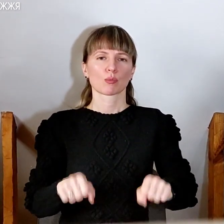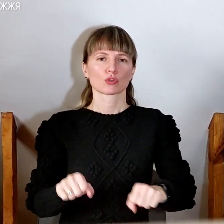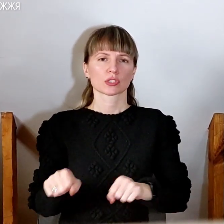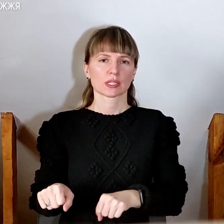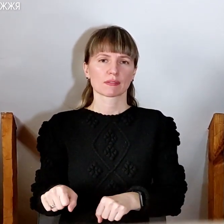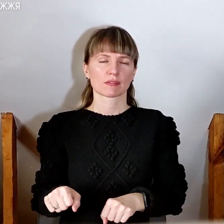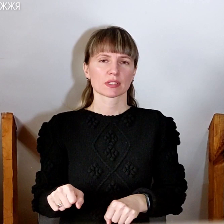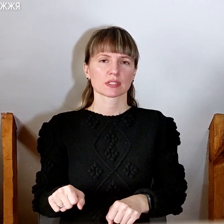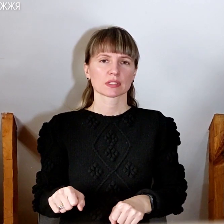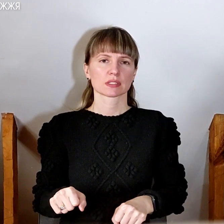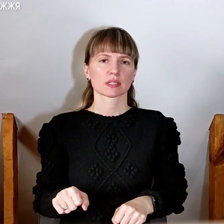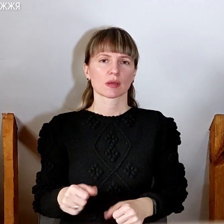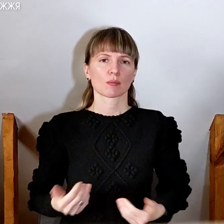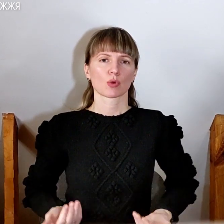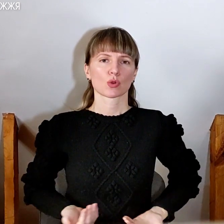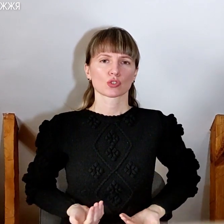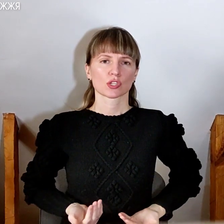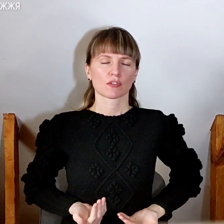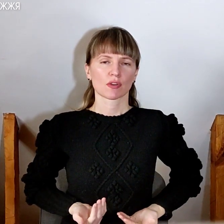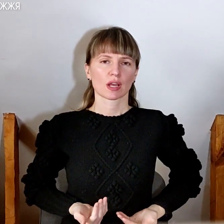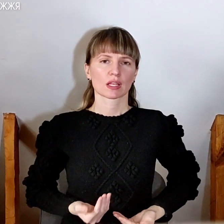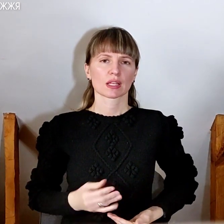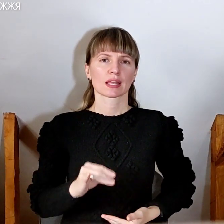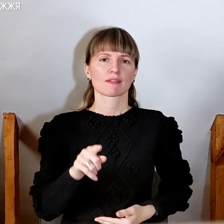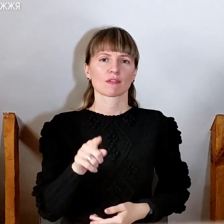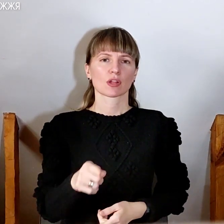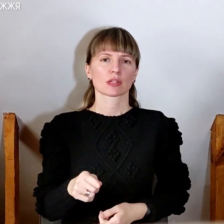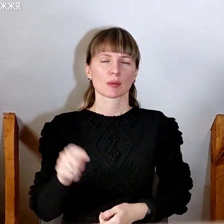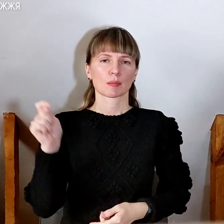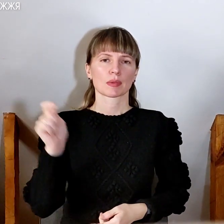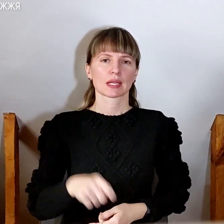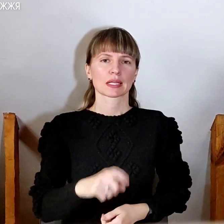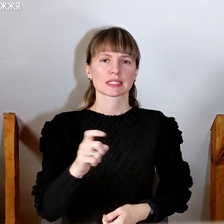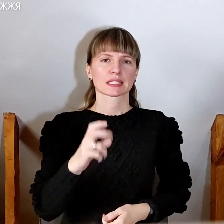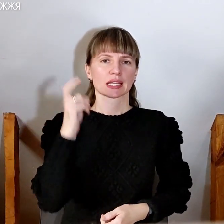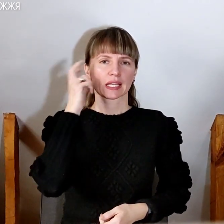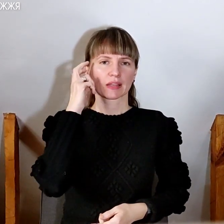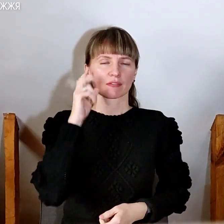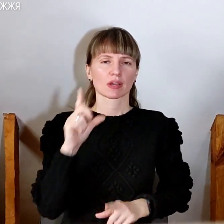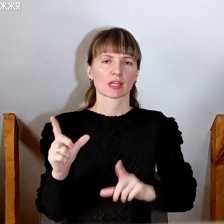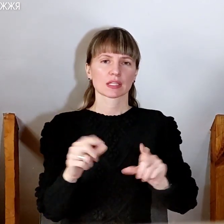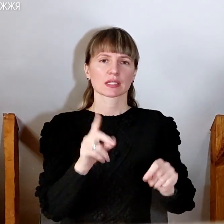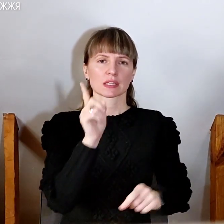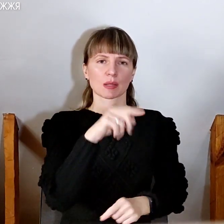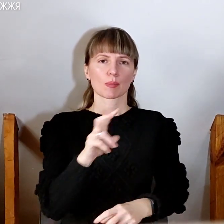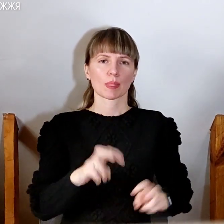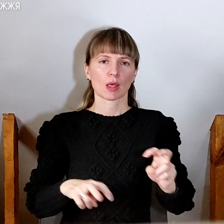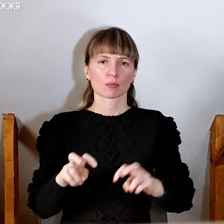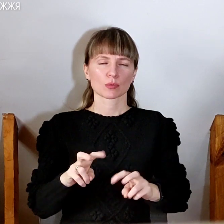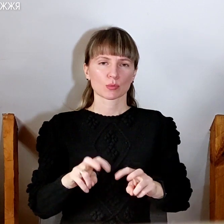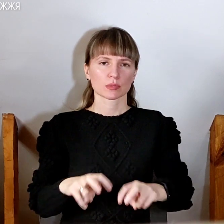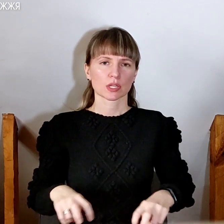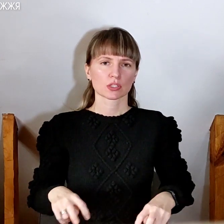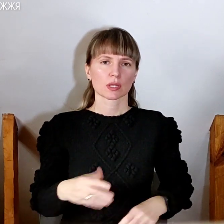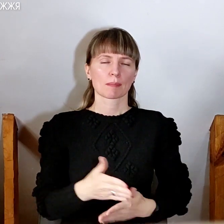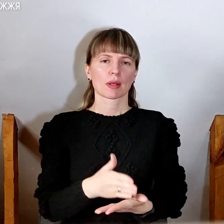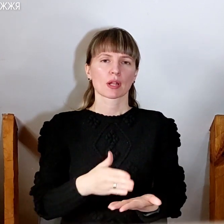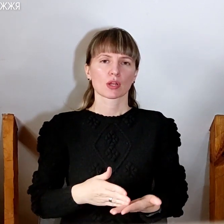так, проживання, тому що вона приїхала з Києва, їздила там на обстеження, і в Мелітополь вона добратися вже не